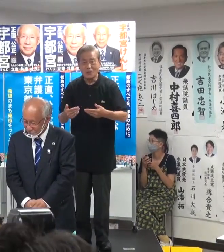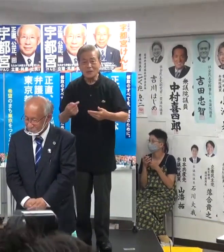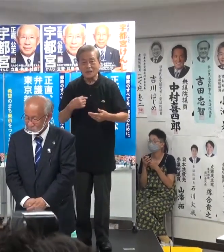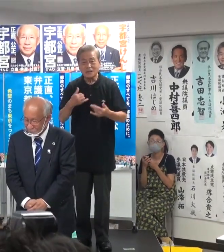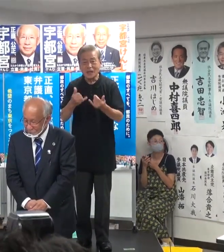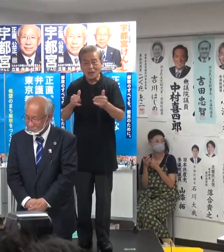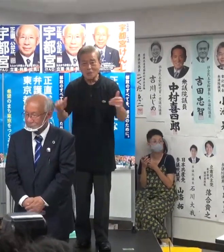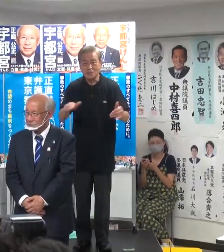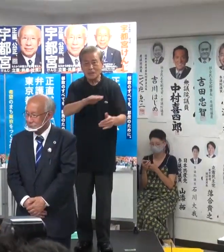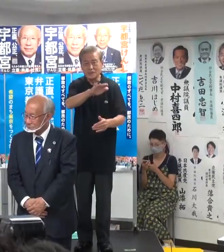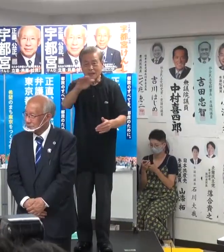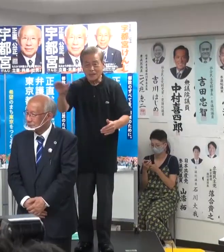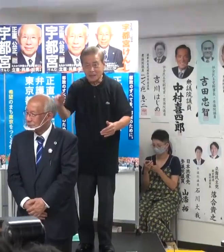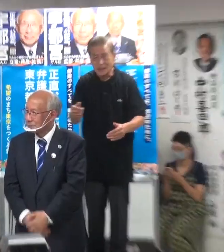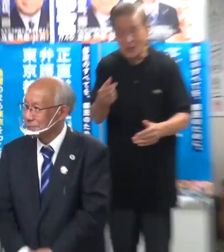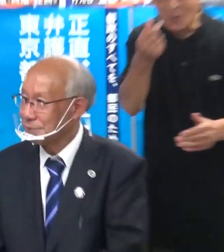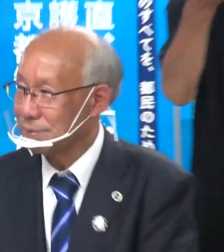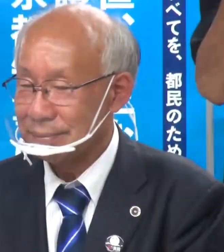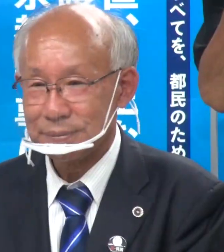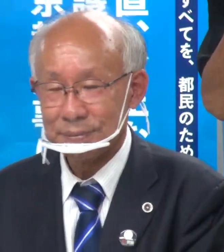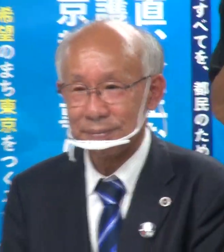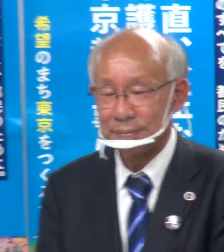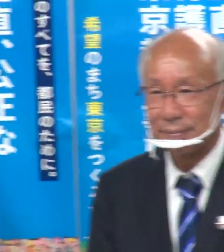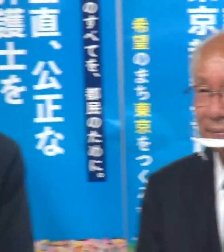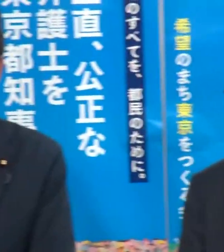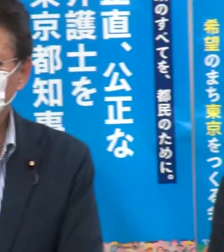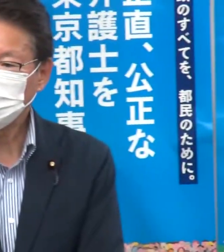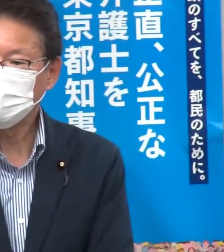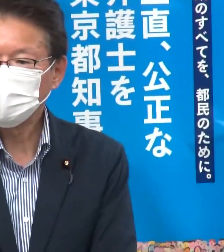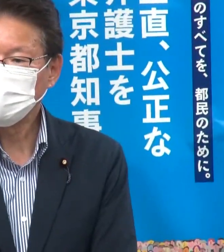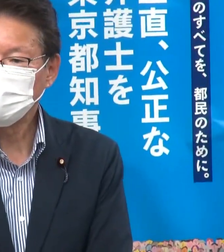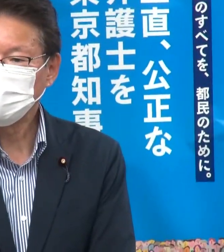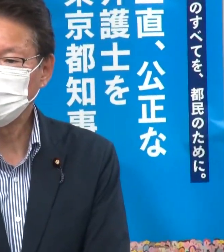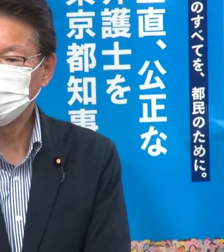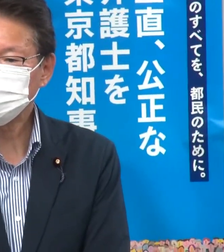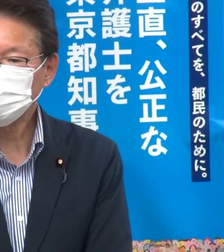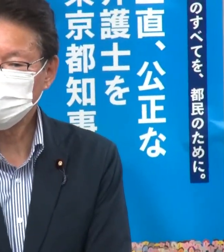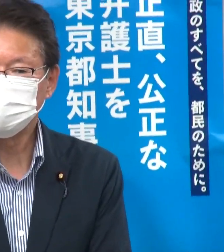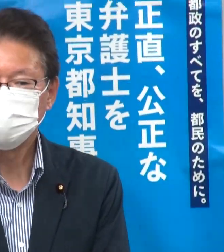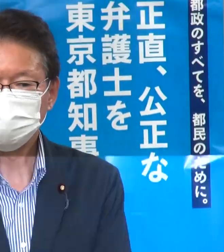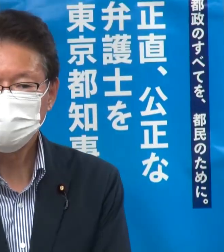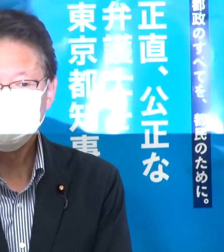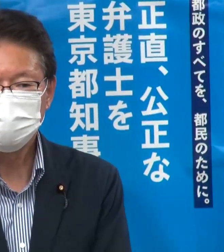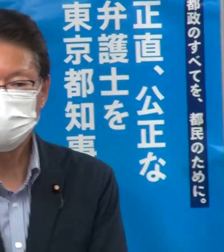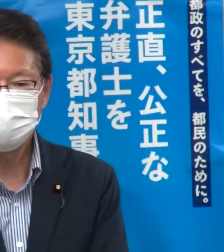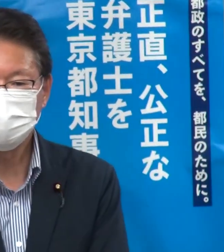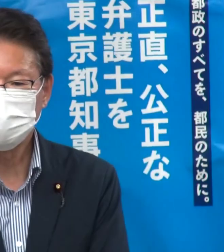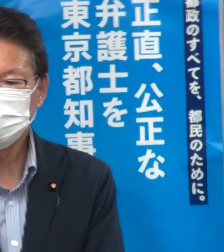し上げます。今、来られている県民主党も、さらに、